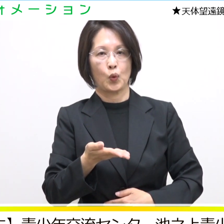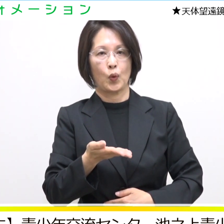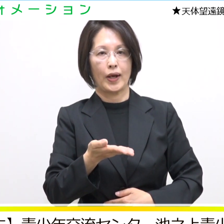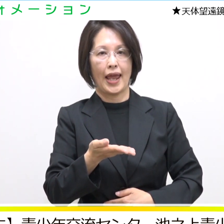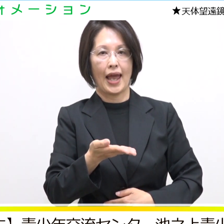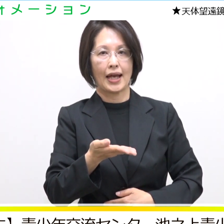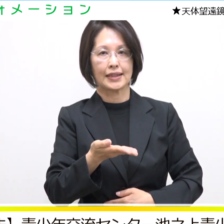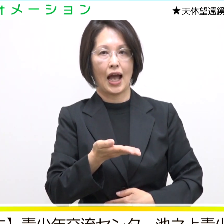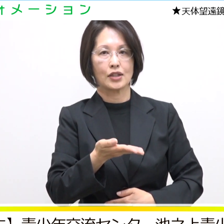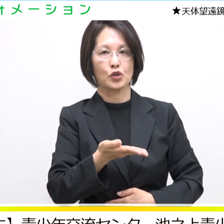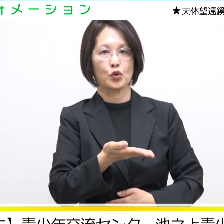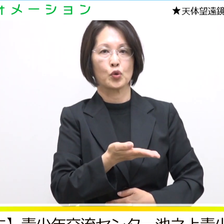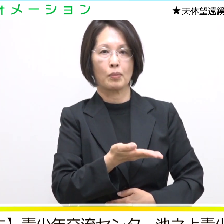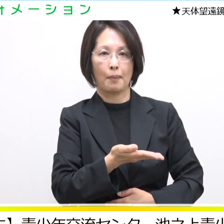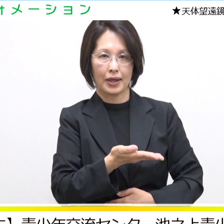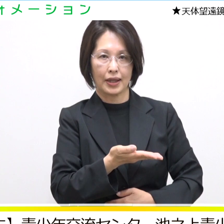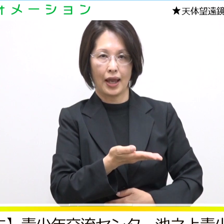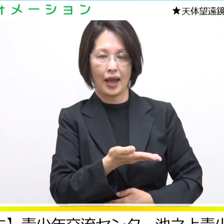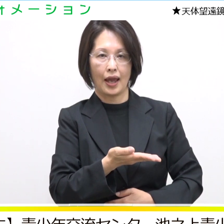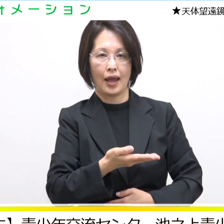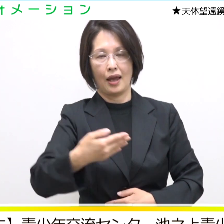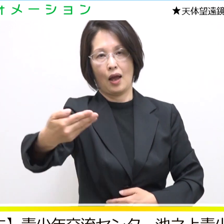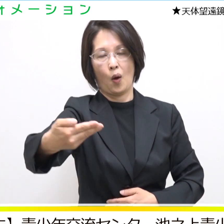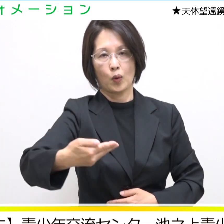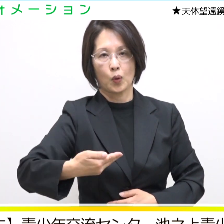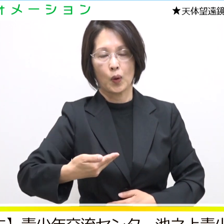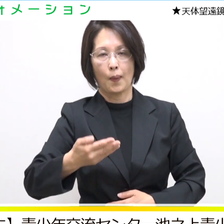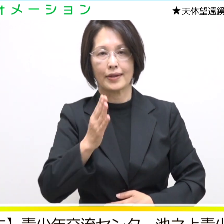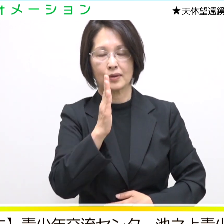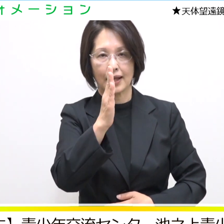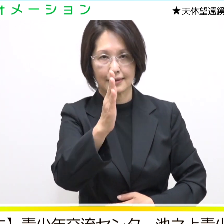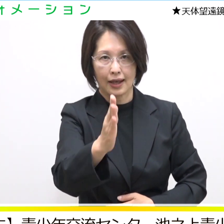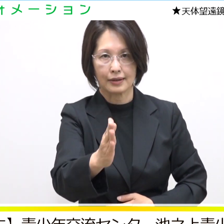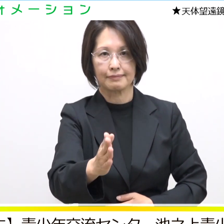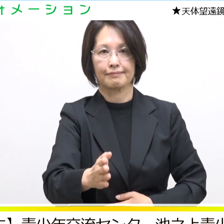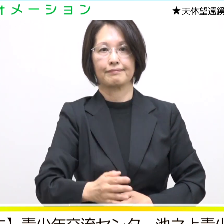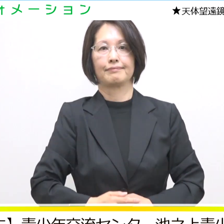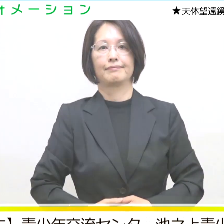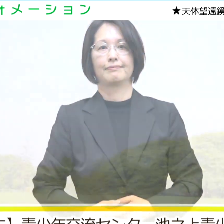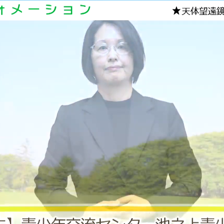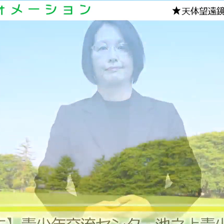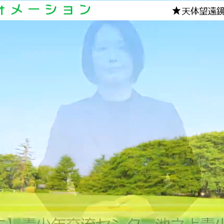3413-10880番までお問い合わせ